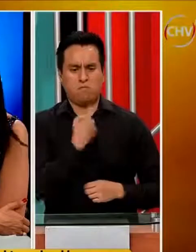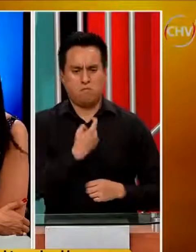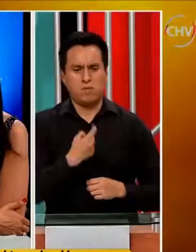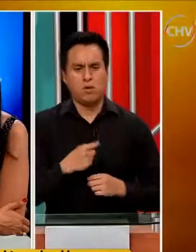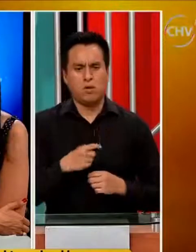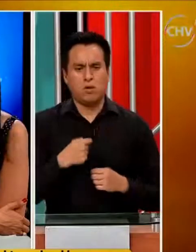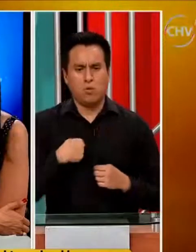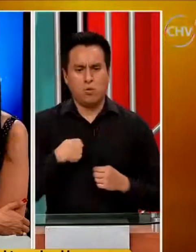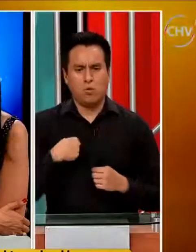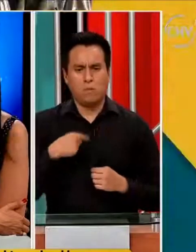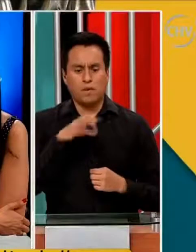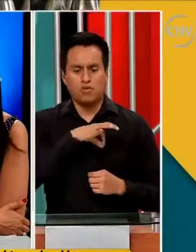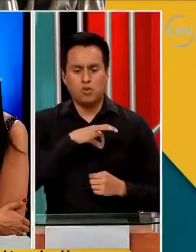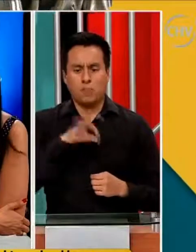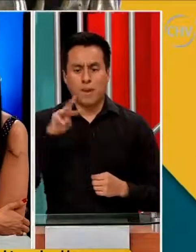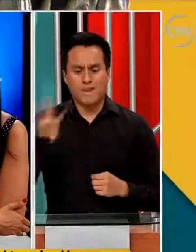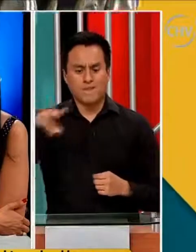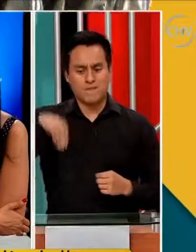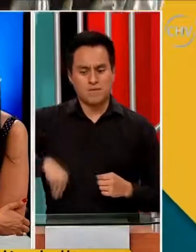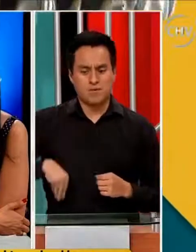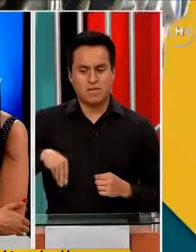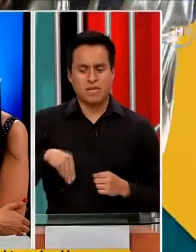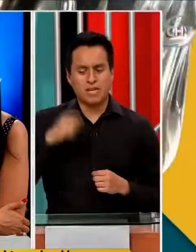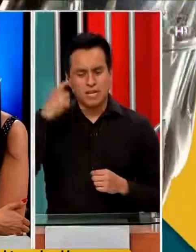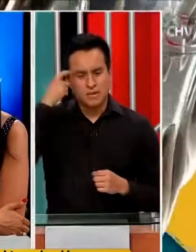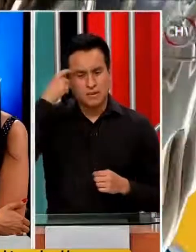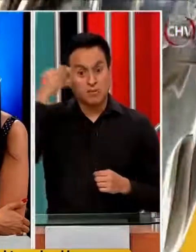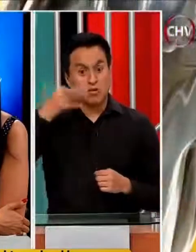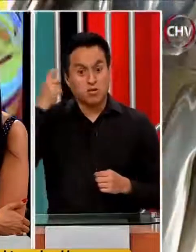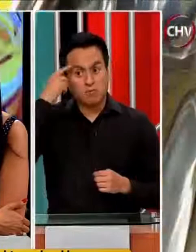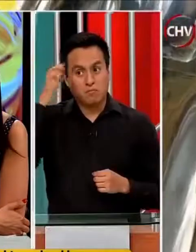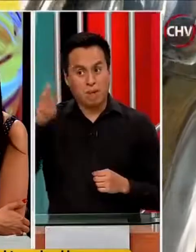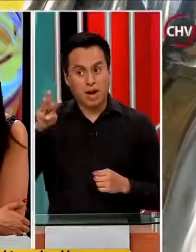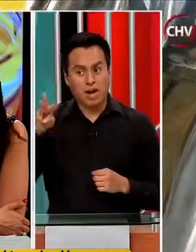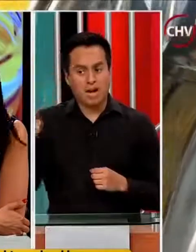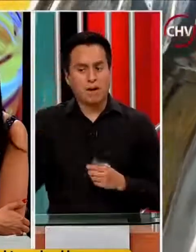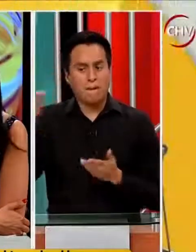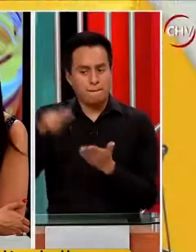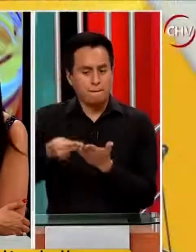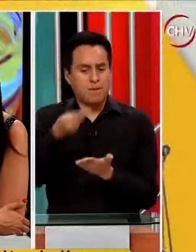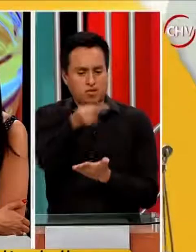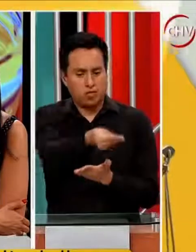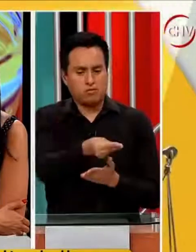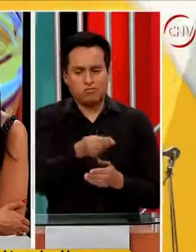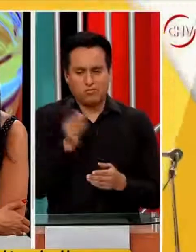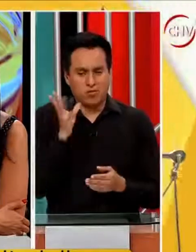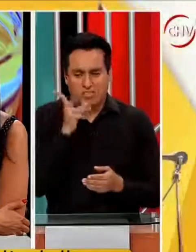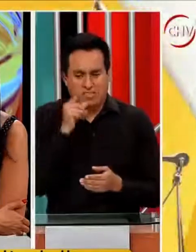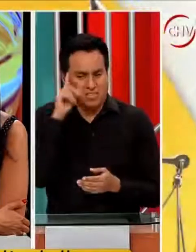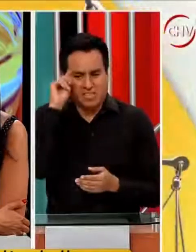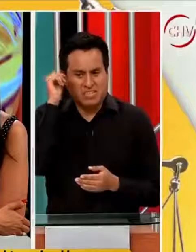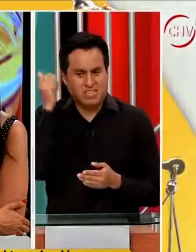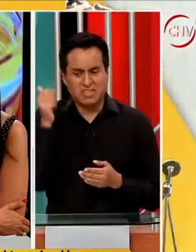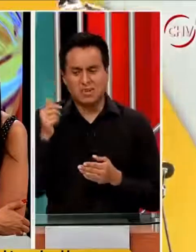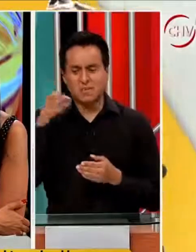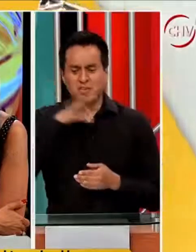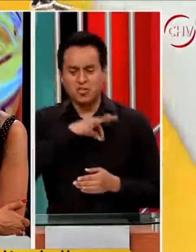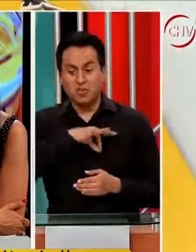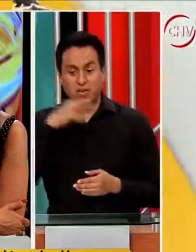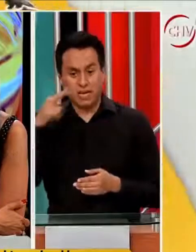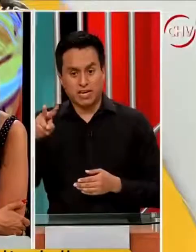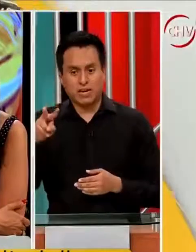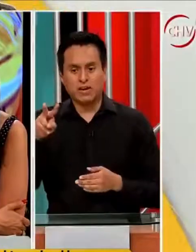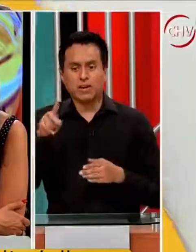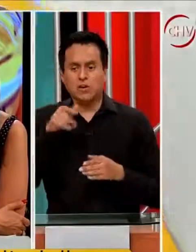acusa de que le robo la pensión de mi mamá, porque está convencido que mi mamá le dejó una pensión. Y no existe. La pensión de ella era una pensión de